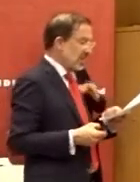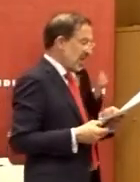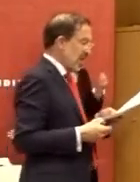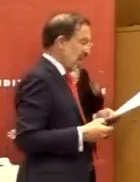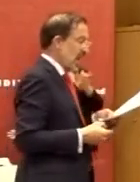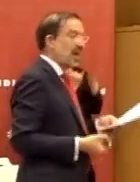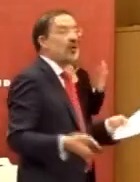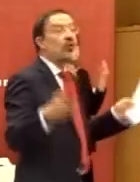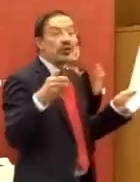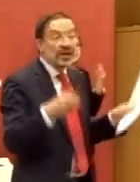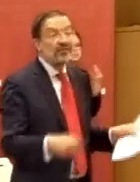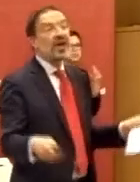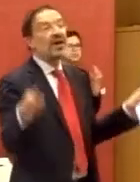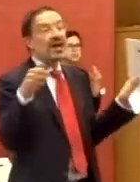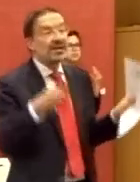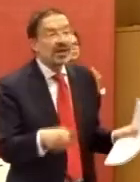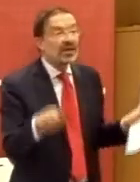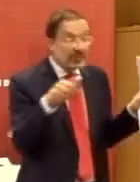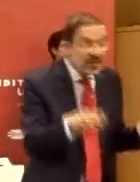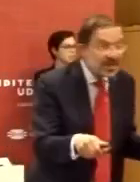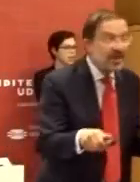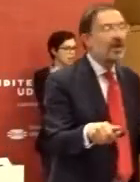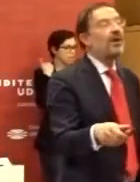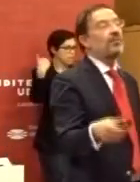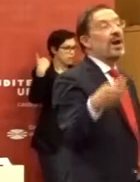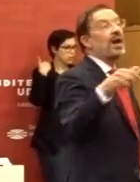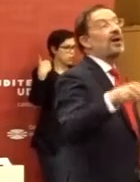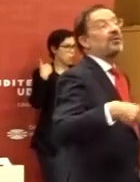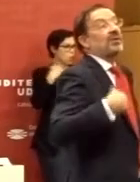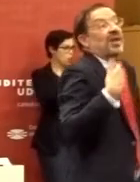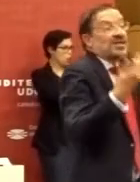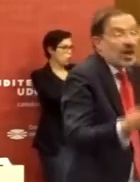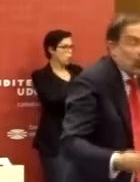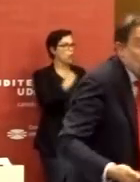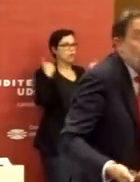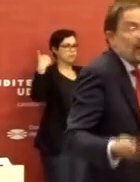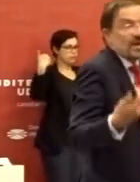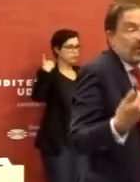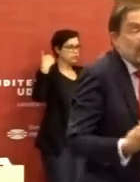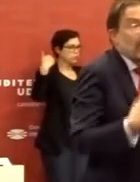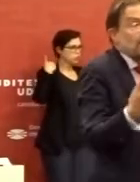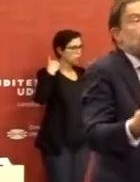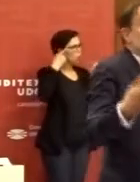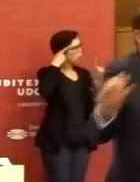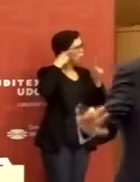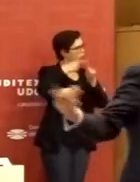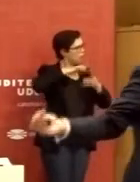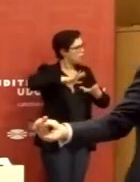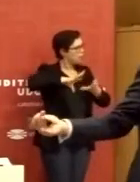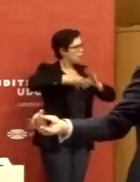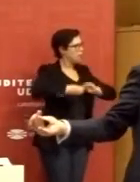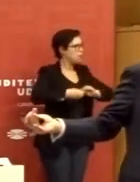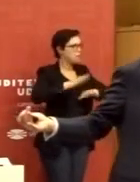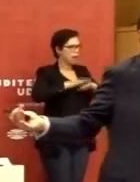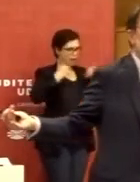consiste en utilizar la actividad física para desarrollar las habilidades y competencias